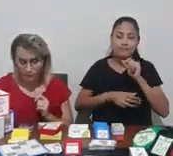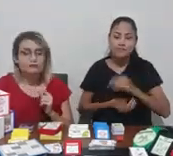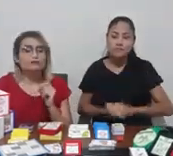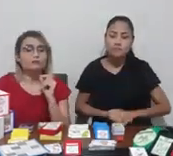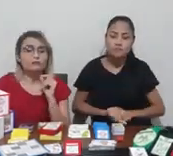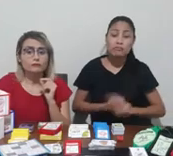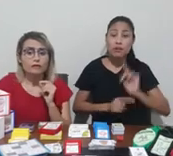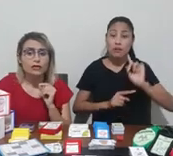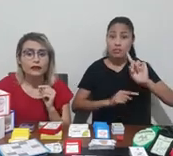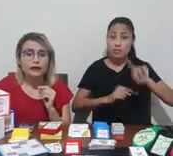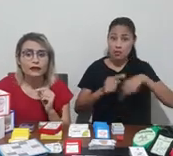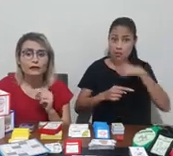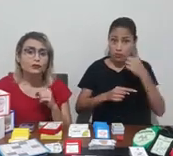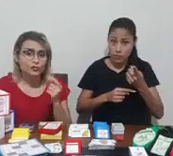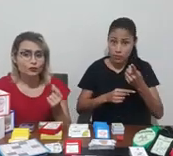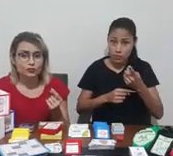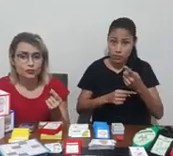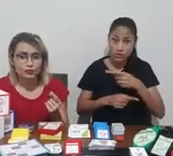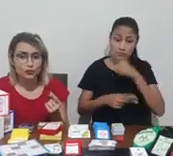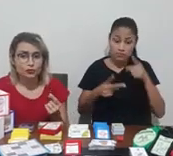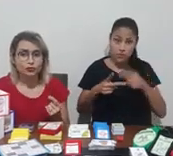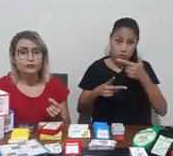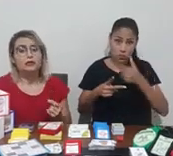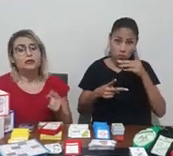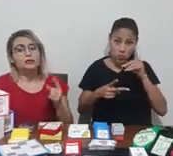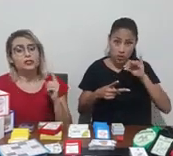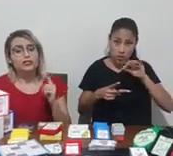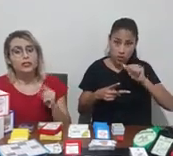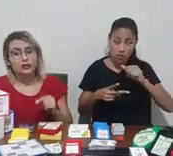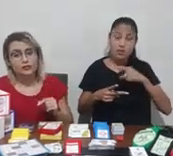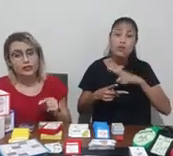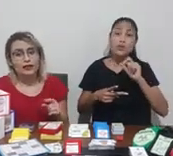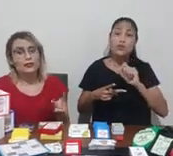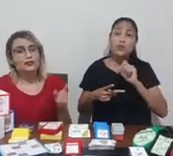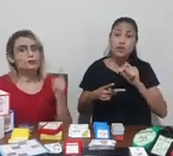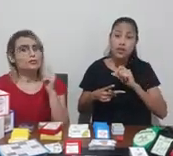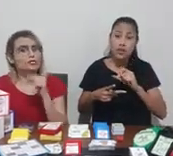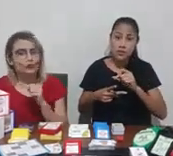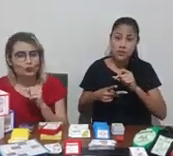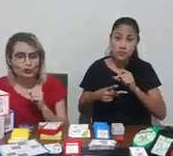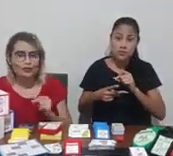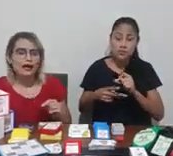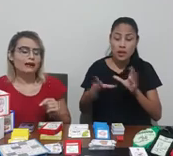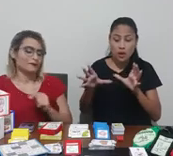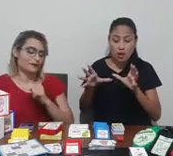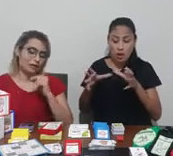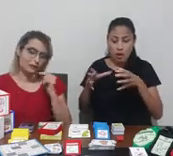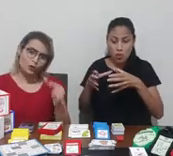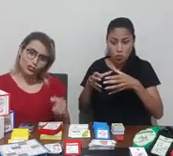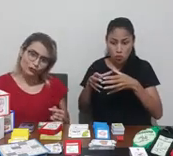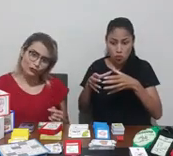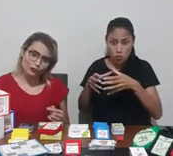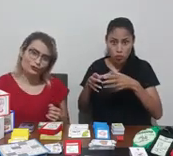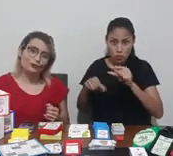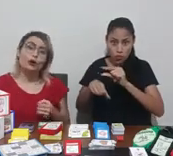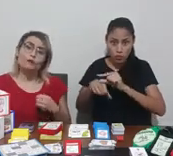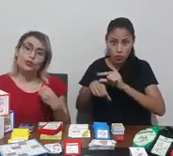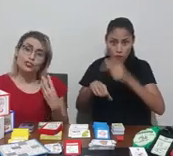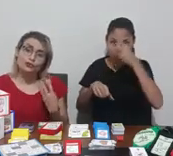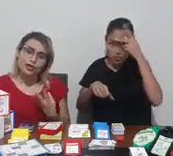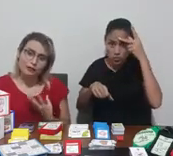disso, no segundo dia de mostra, nós teremos a galera dos minicursos lá na mostra